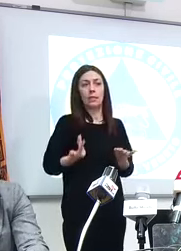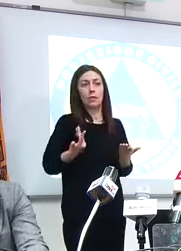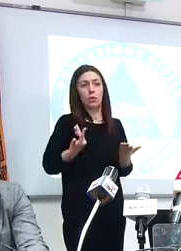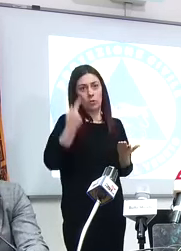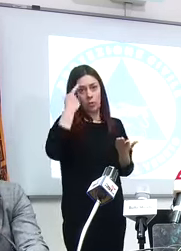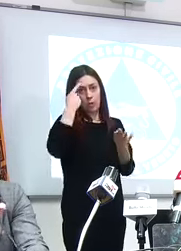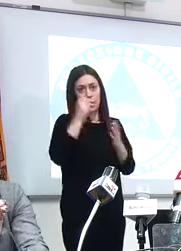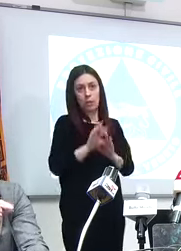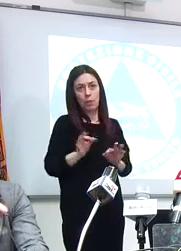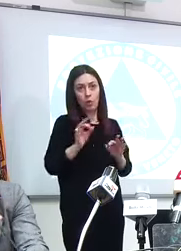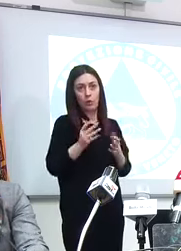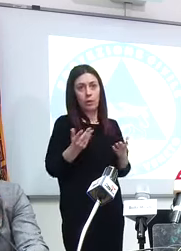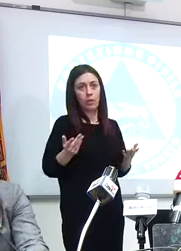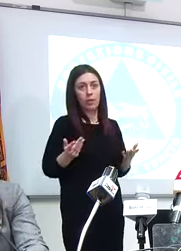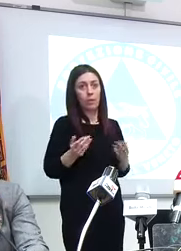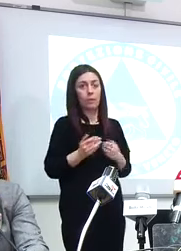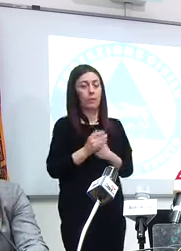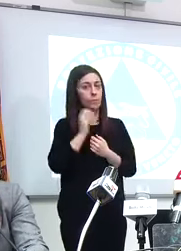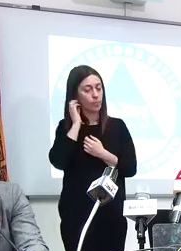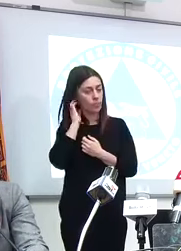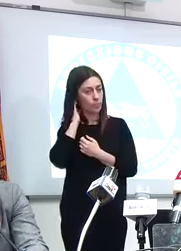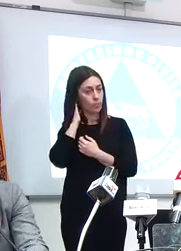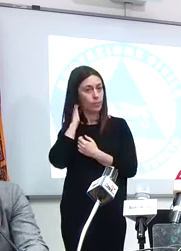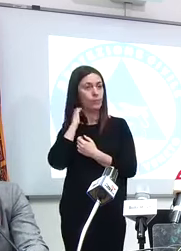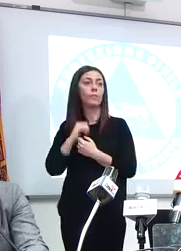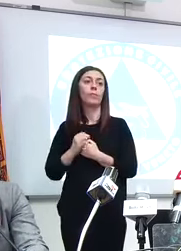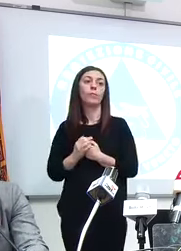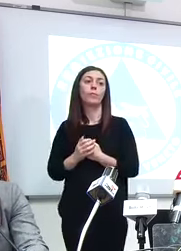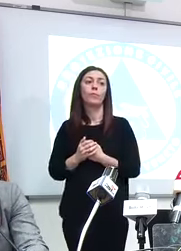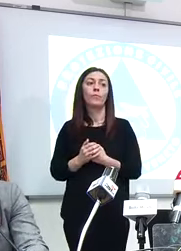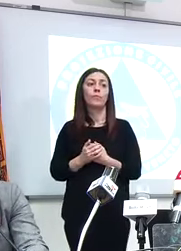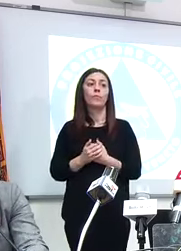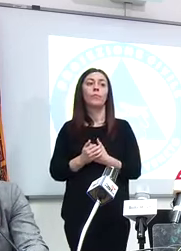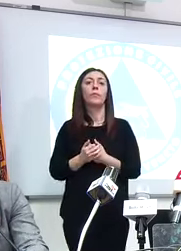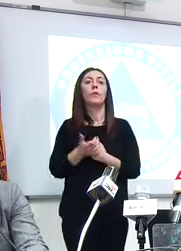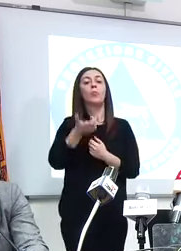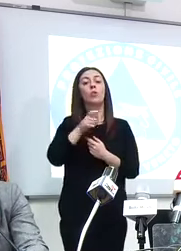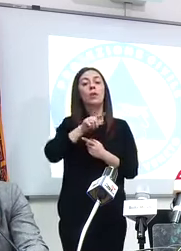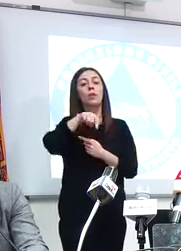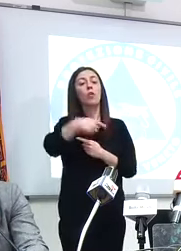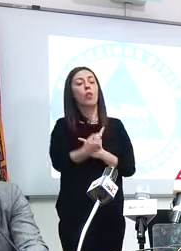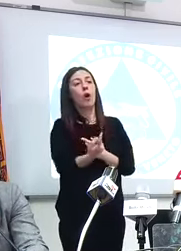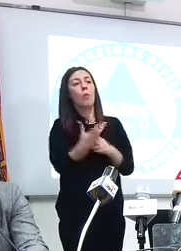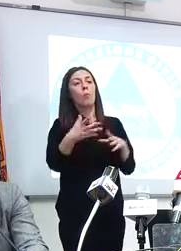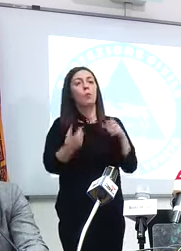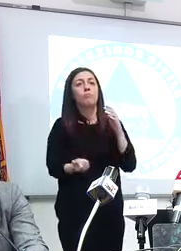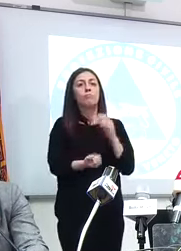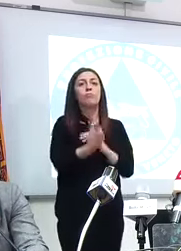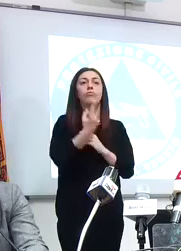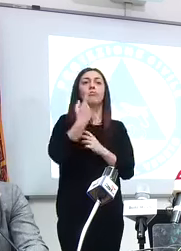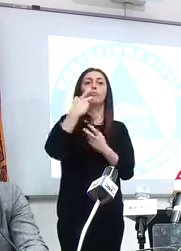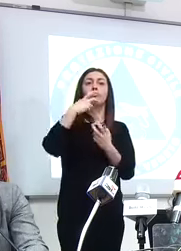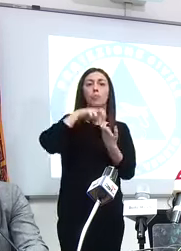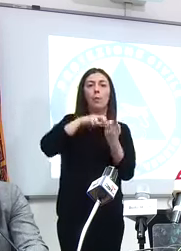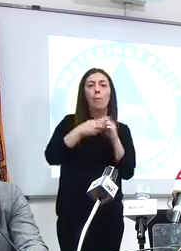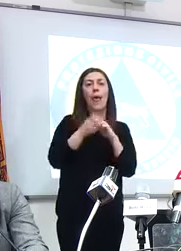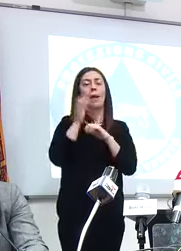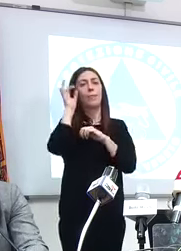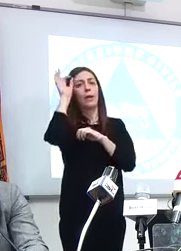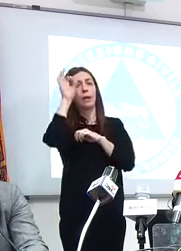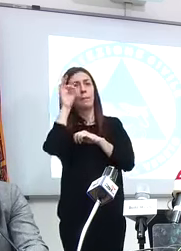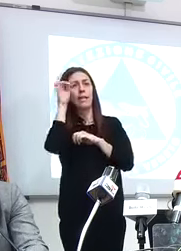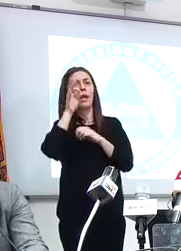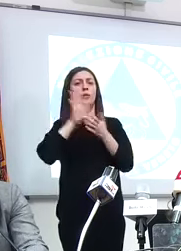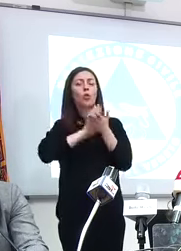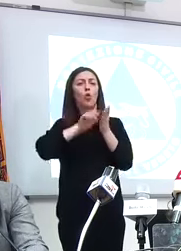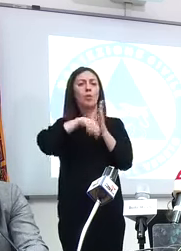delle problematiche che sono nate con la Gran Bretagna e con il rispetto dei contratti, la lite, come esattamente dire.